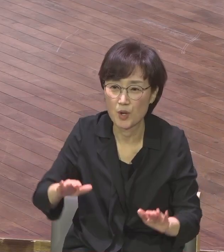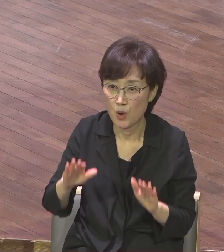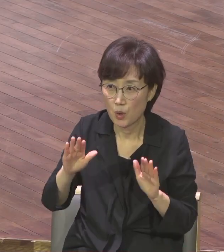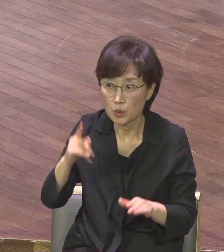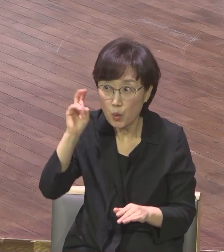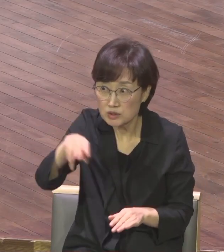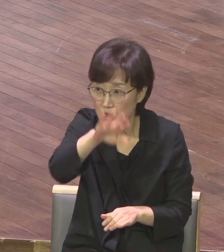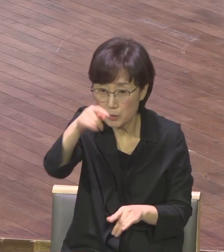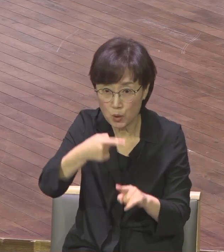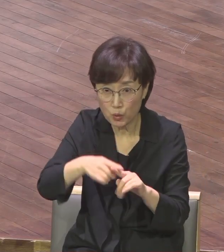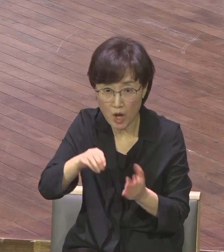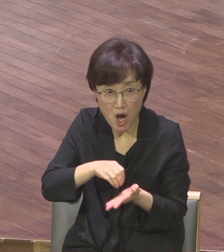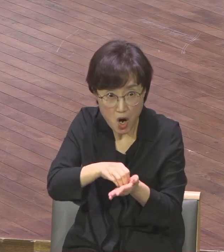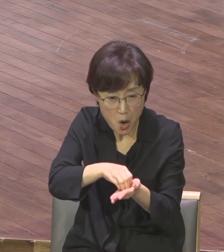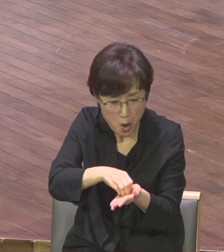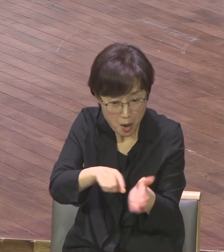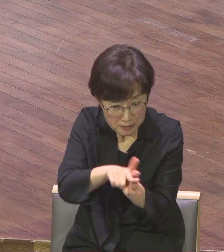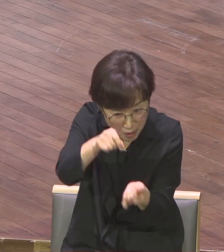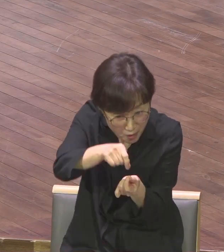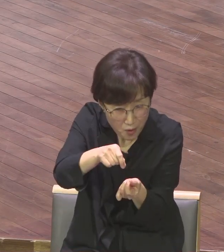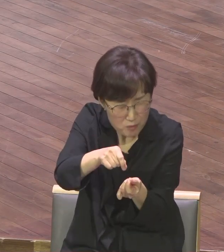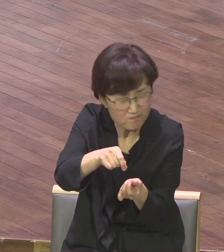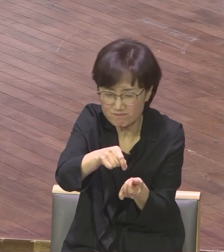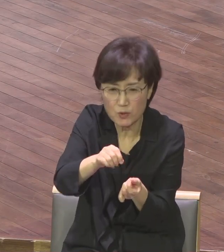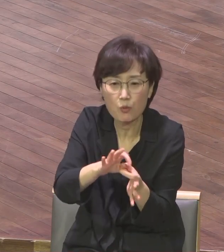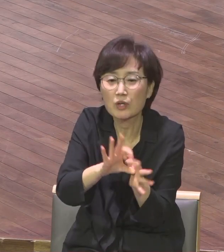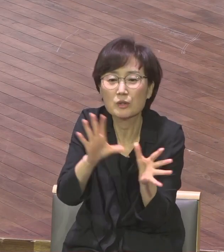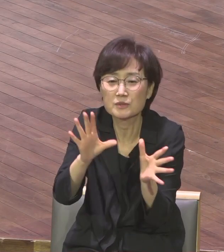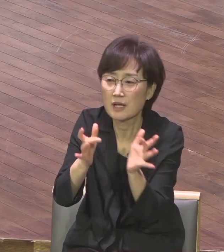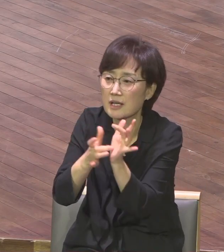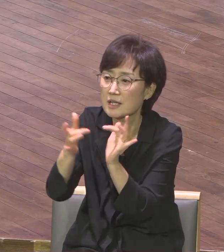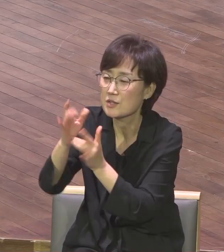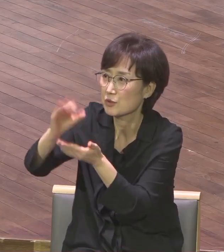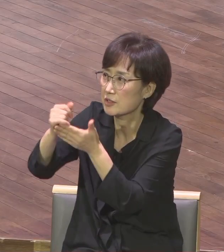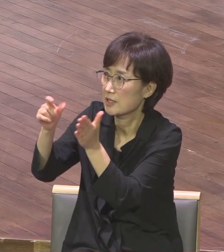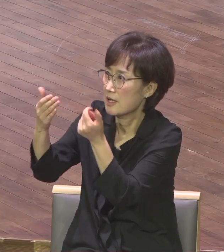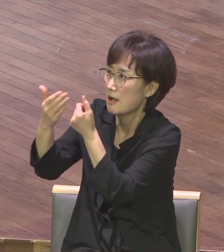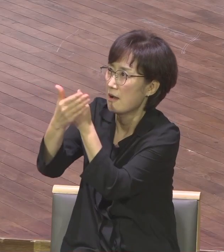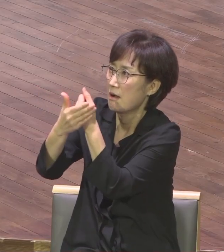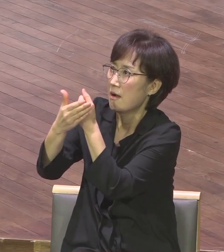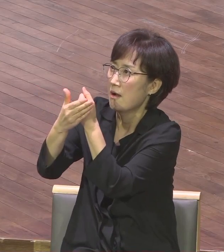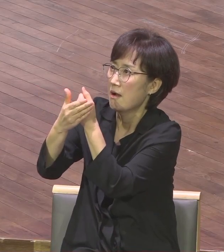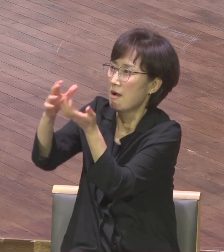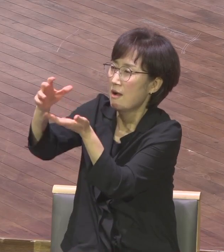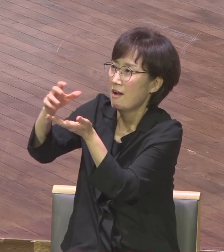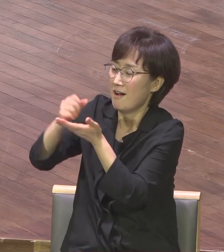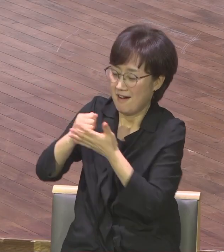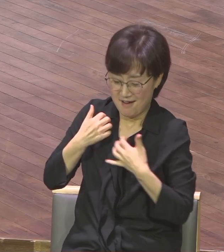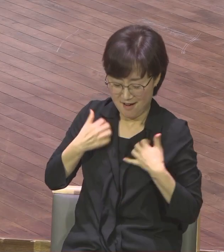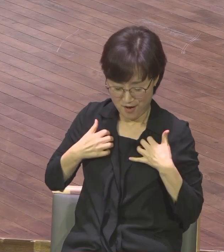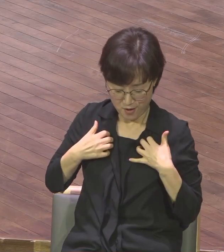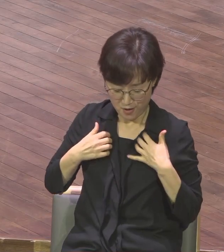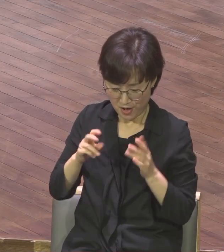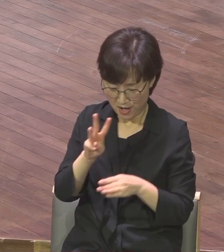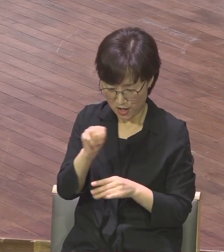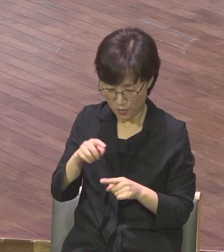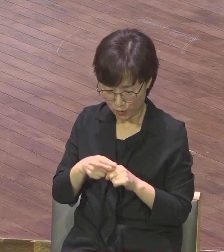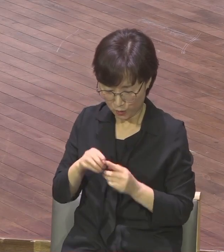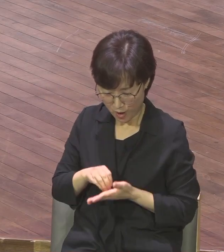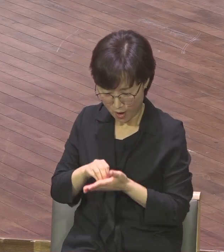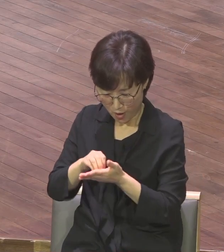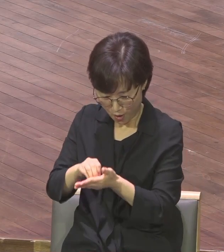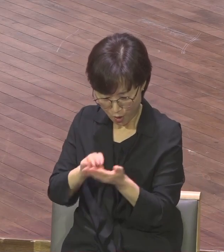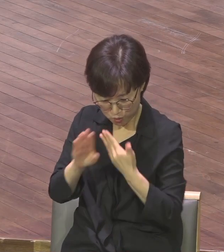나왔다 할지라도 예수 그리스도를 통하여 받은 은혜, 그것을 나 영국에 나가서 내가 말씀을